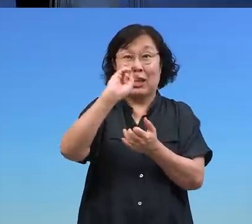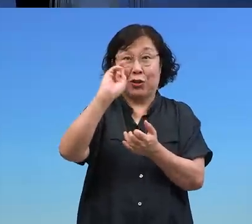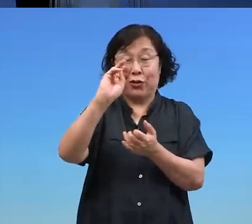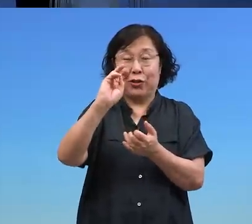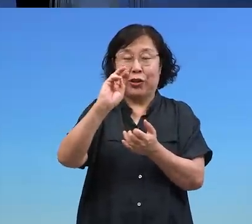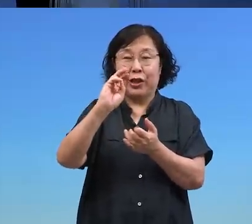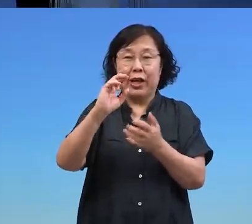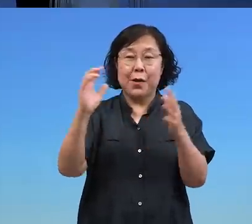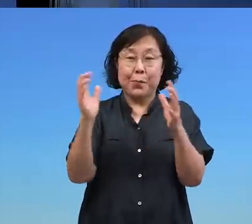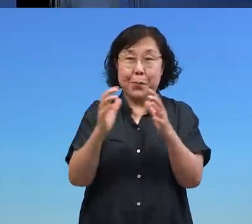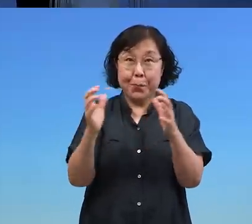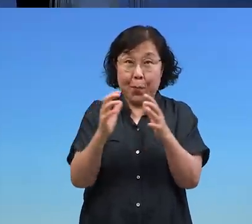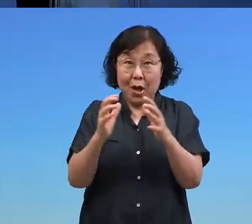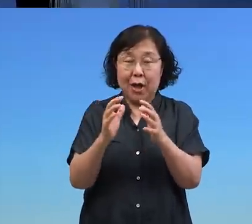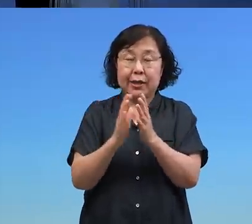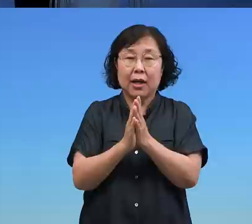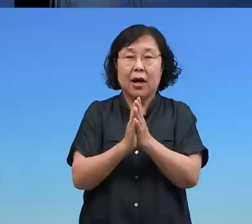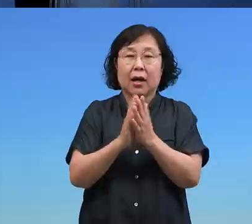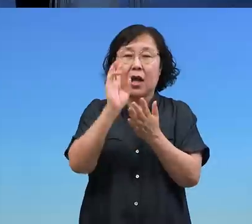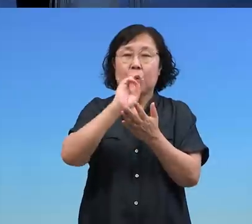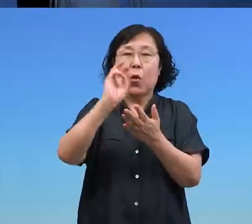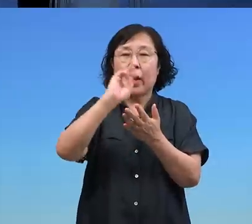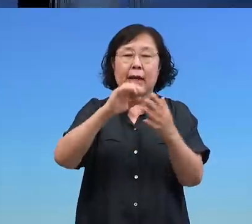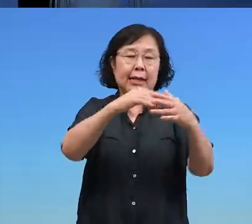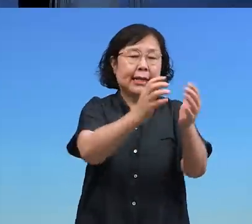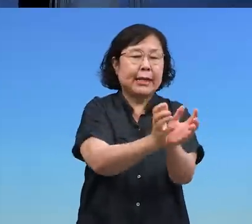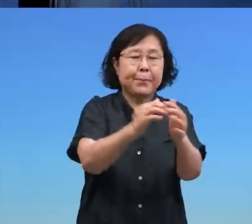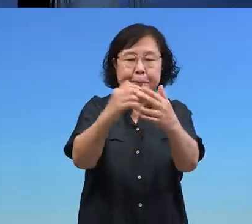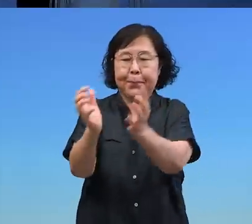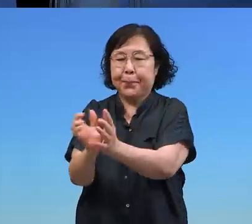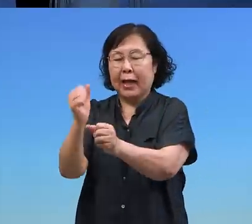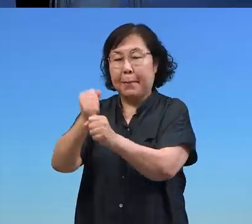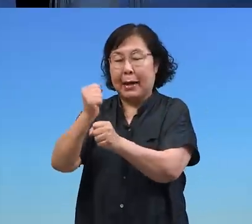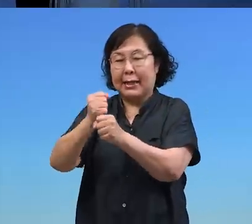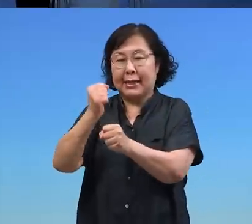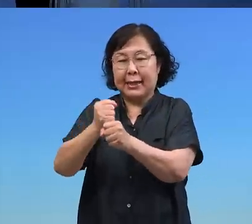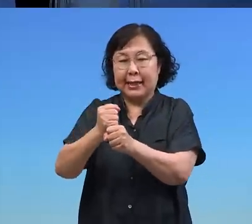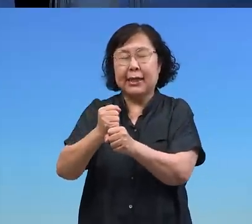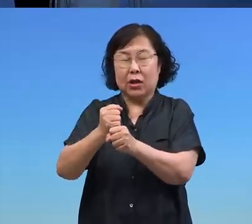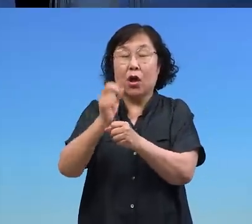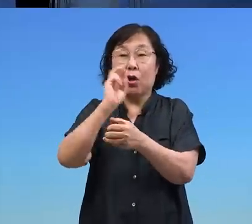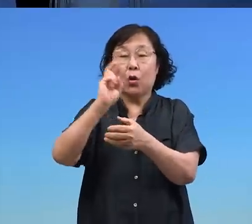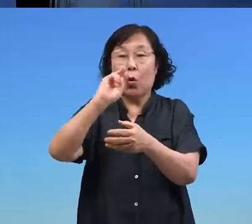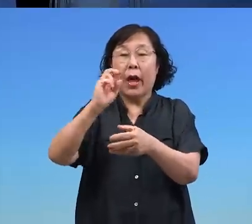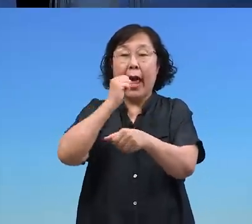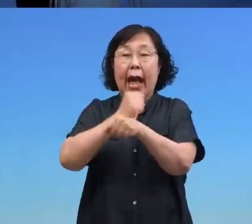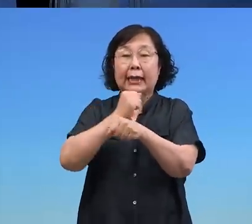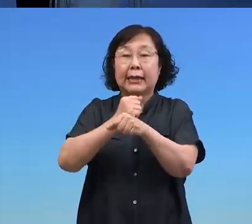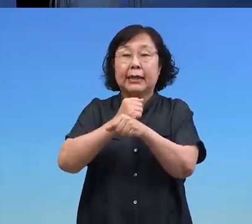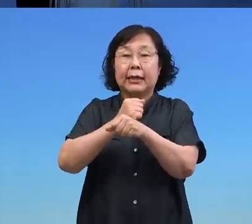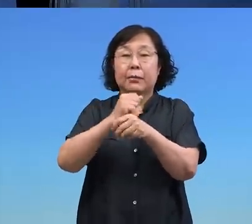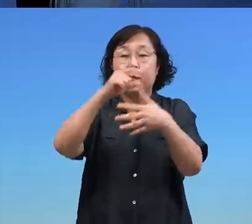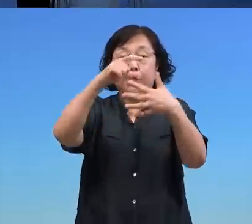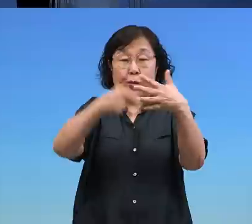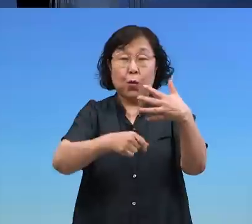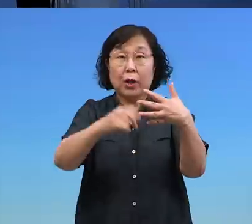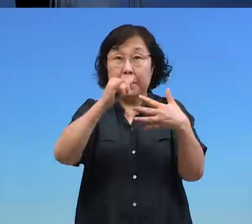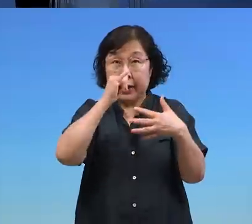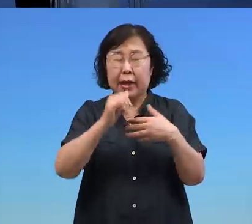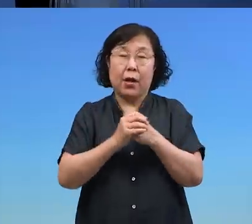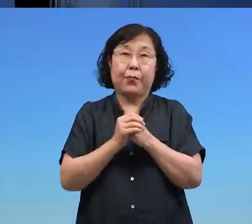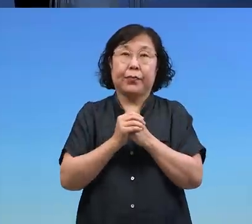모여서 중창팀으로 노래하는 프로그램이 있습니다 노래 실력이 출중한데 인기가 없었던